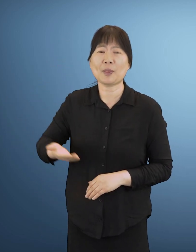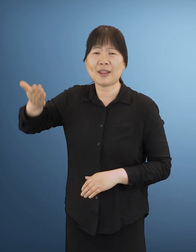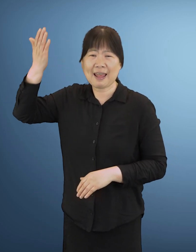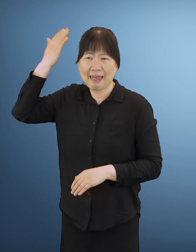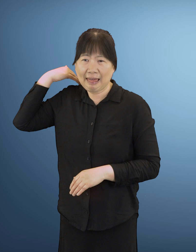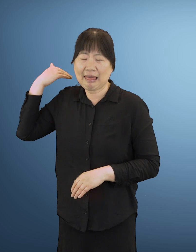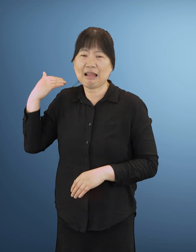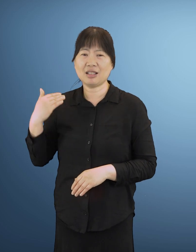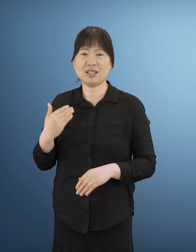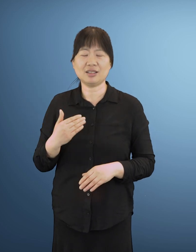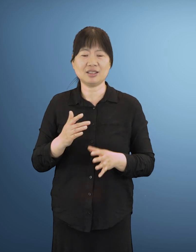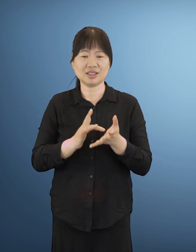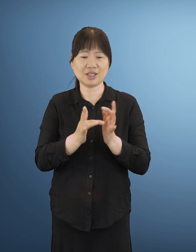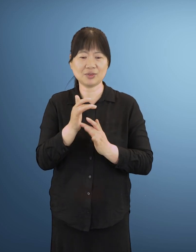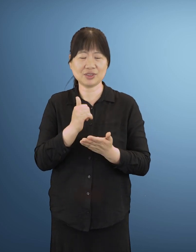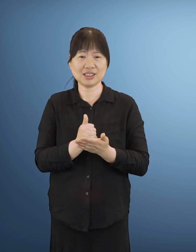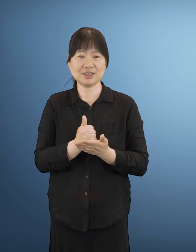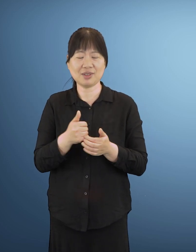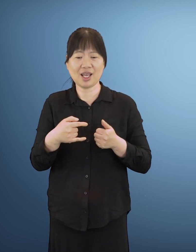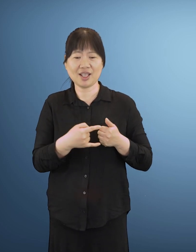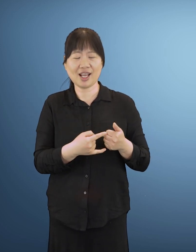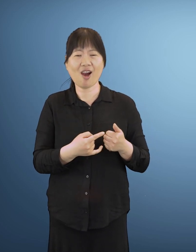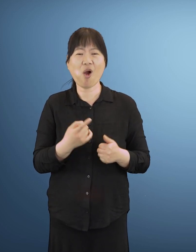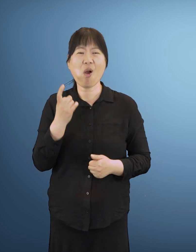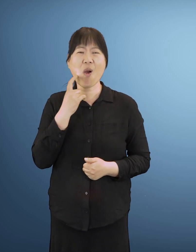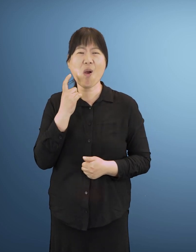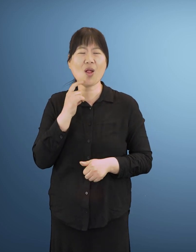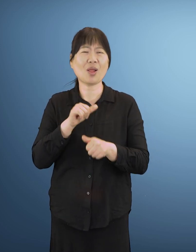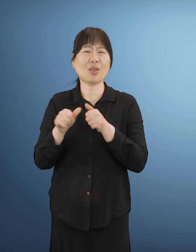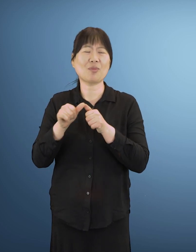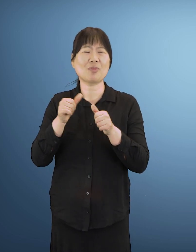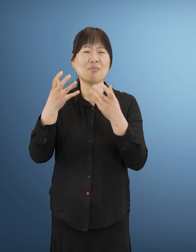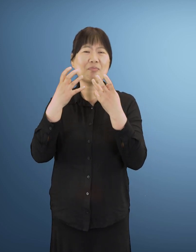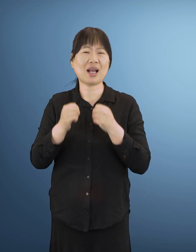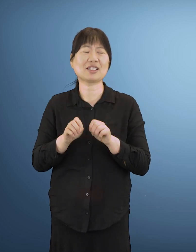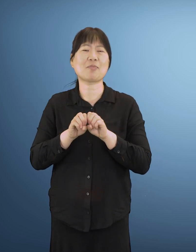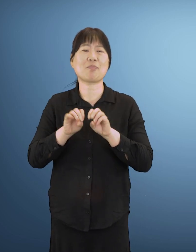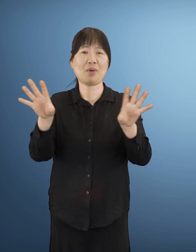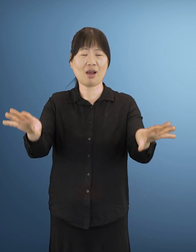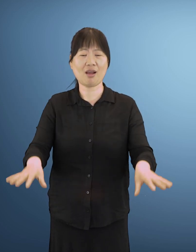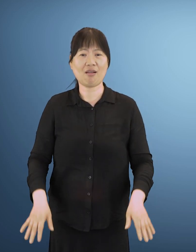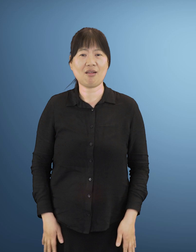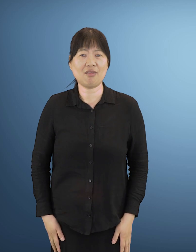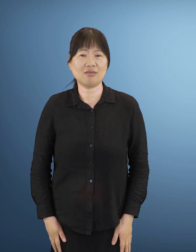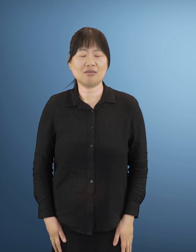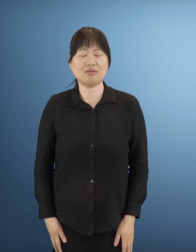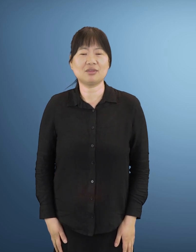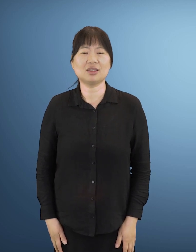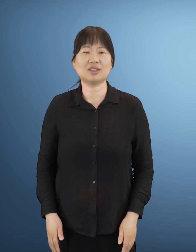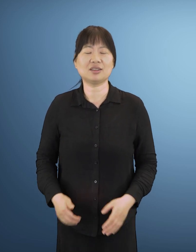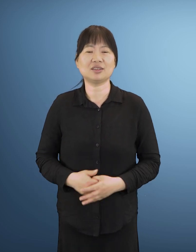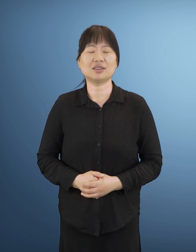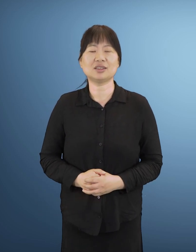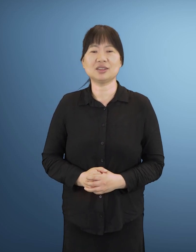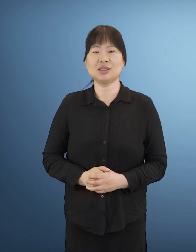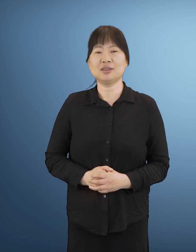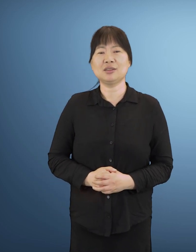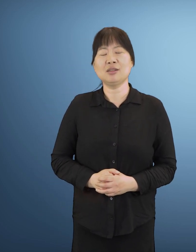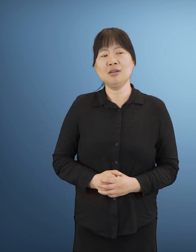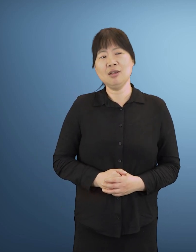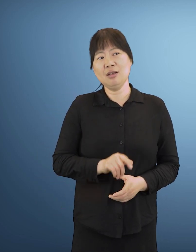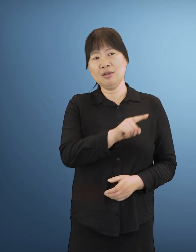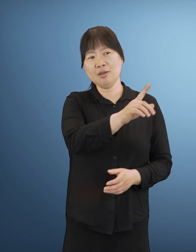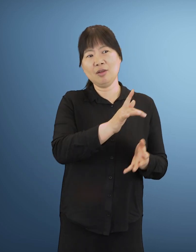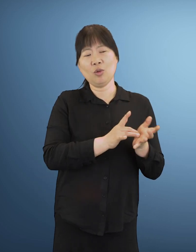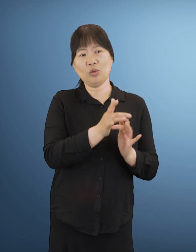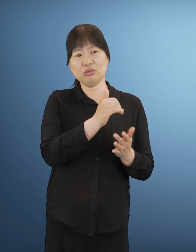뉴스들이 많이 만들어져서 돌아다니고 있던 때입니다. 일설에는 그 청년 그